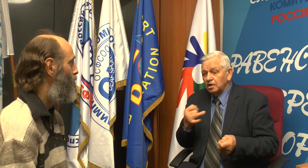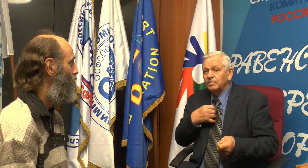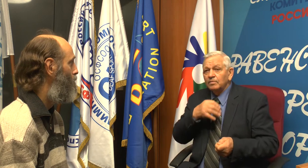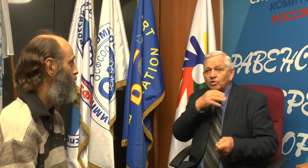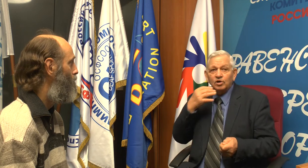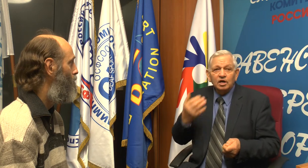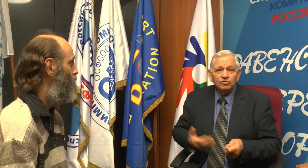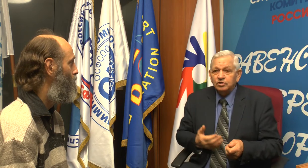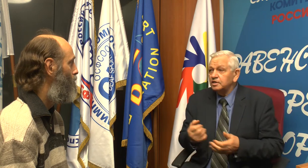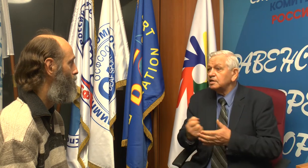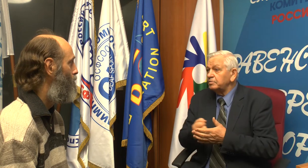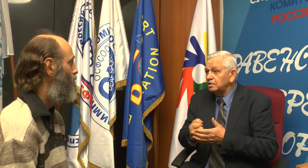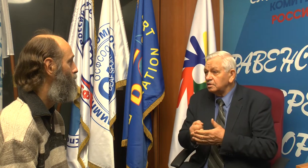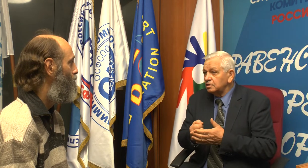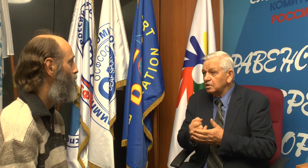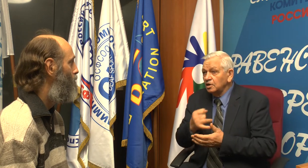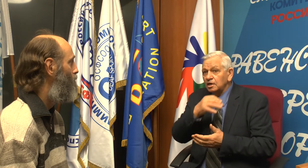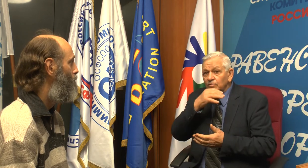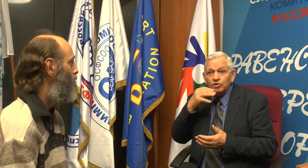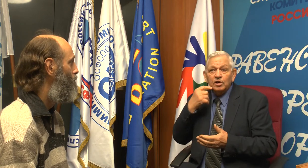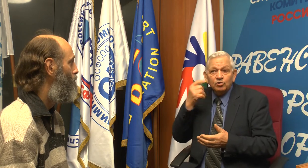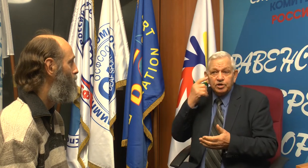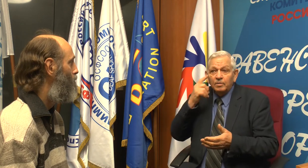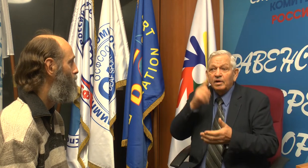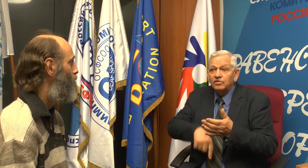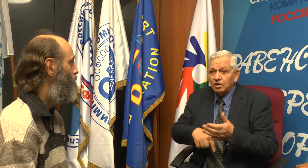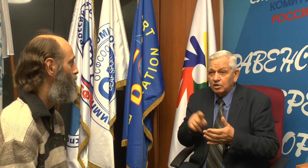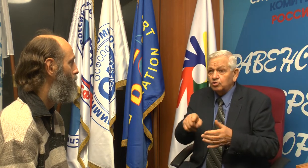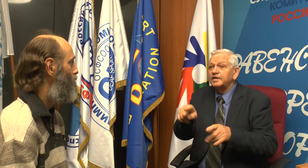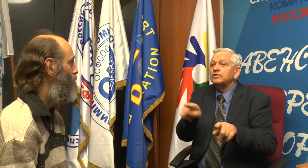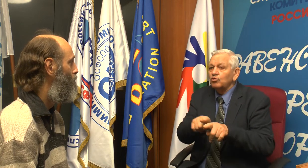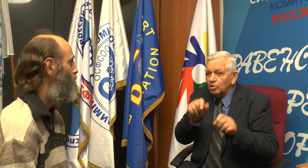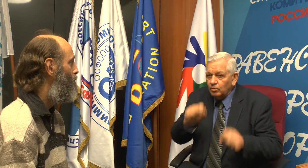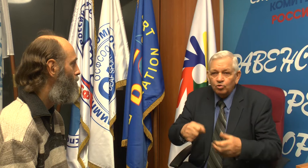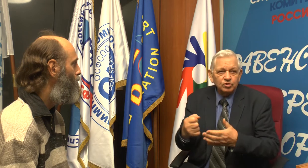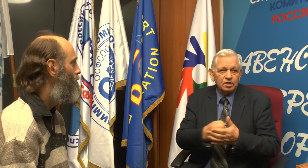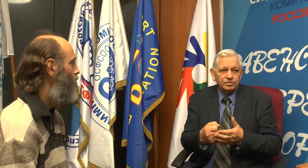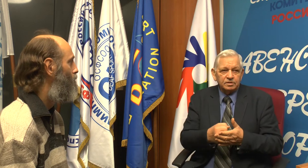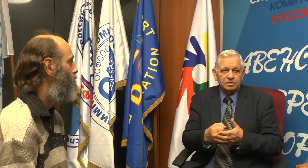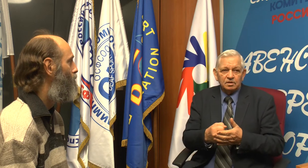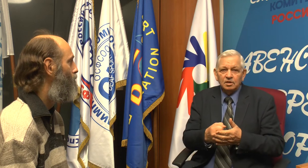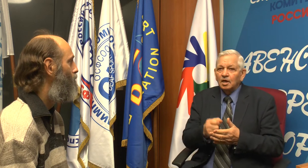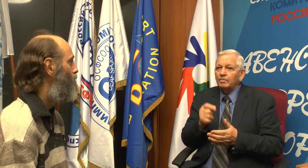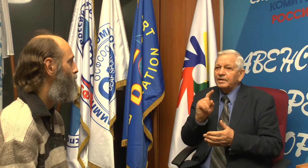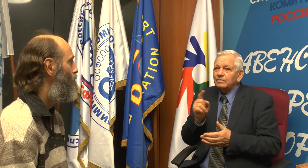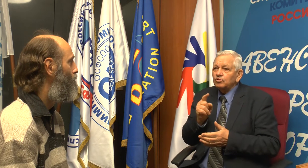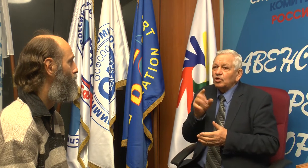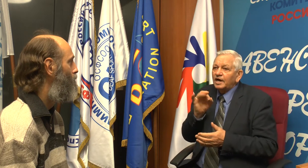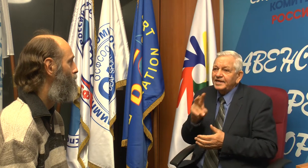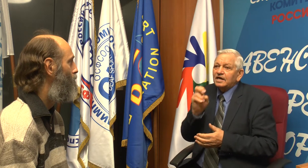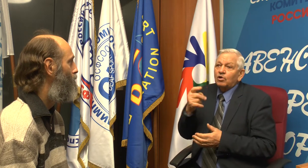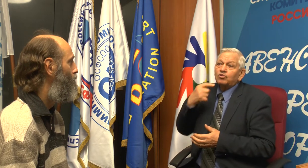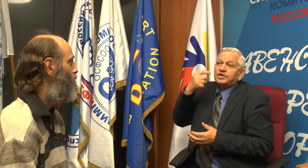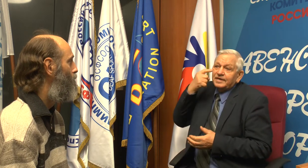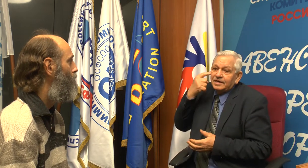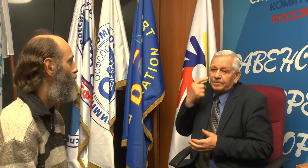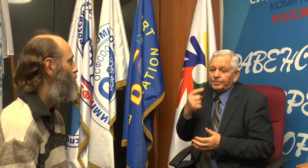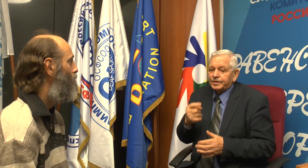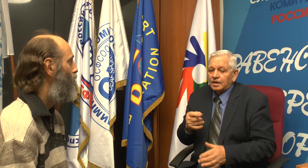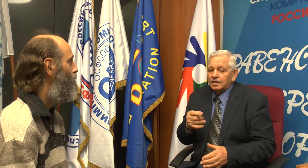мы многое в жизни добились. И многие глухие поверили, что они тоже могут добиться, потому что они как глухие